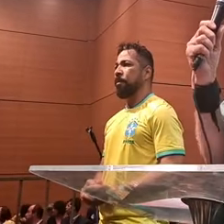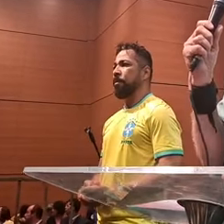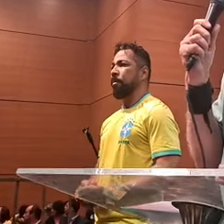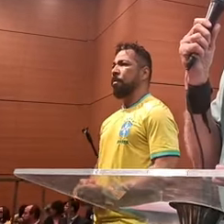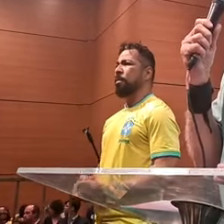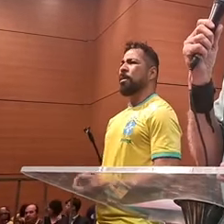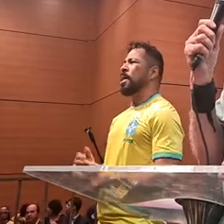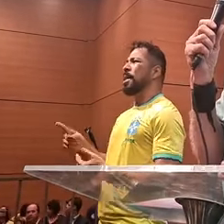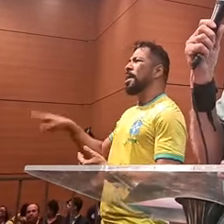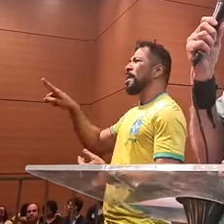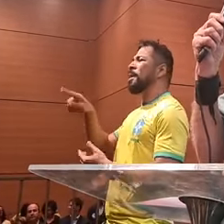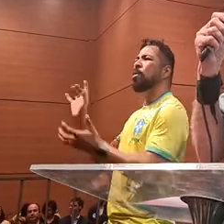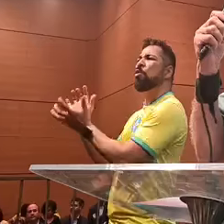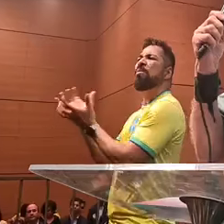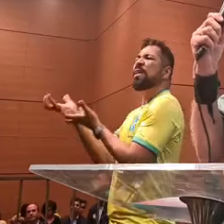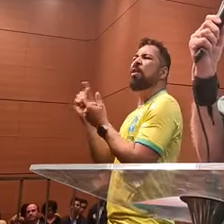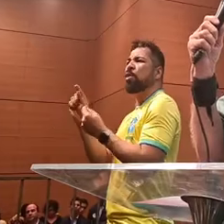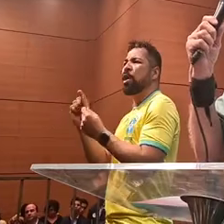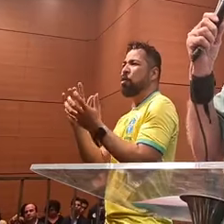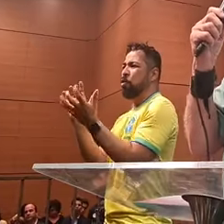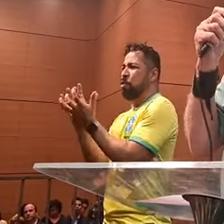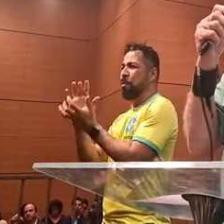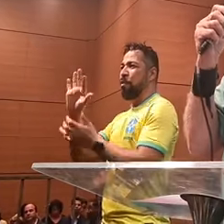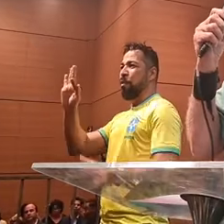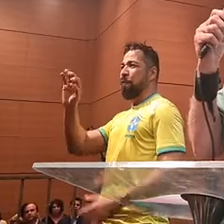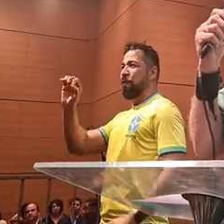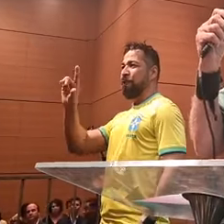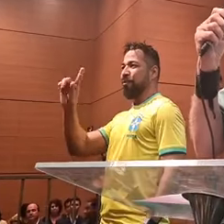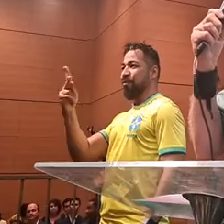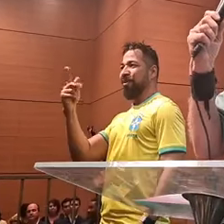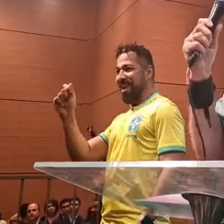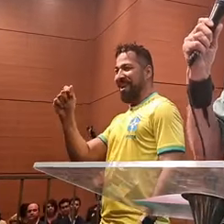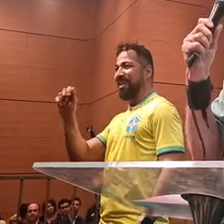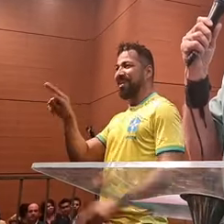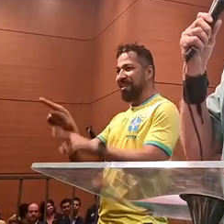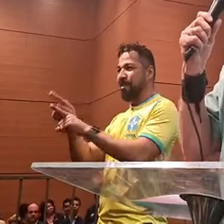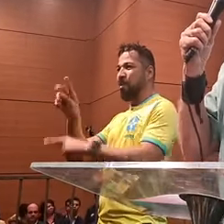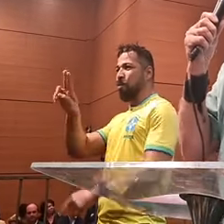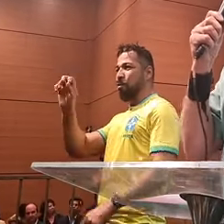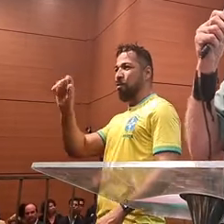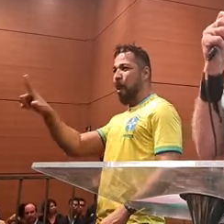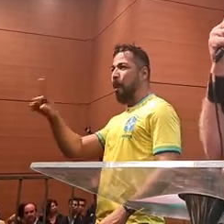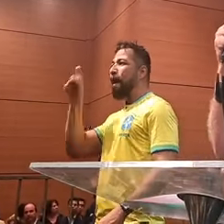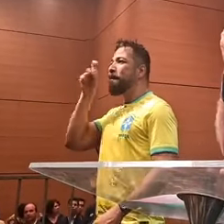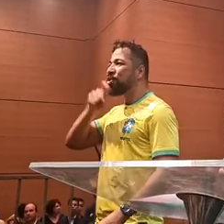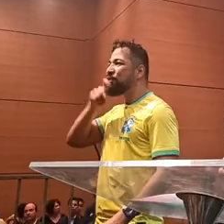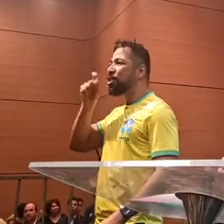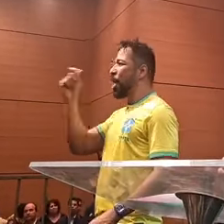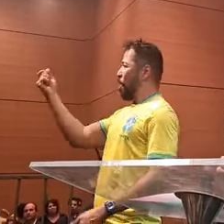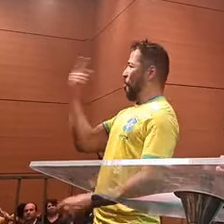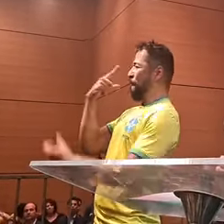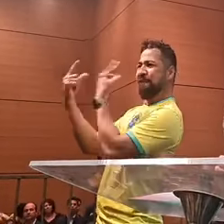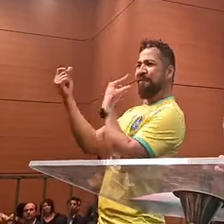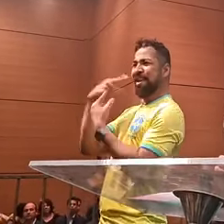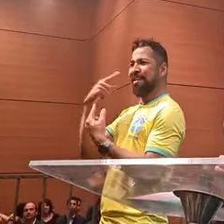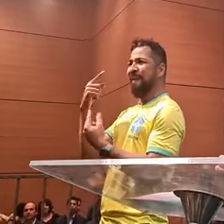Esperar o quê? Do grupo Folha atual, a não ser medida, calúnia.